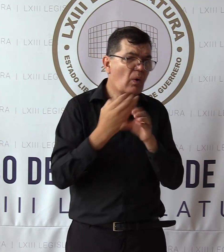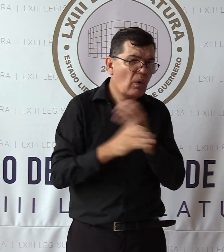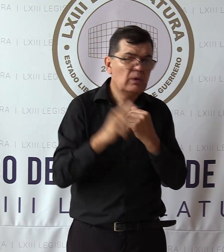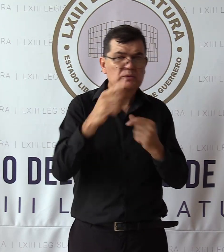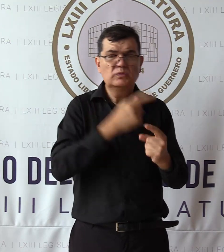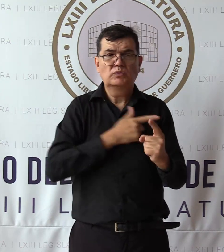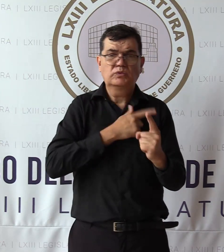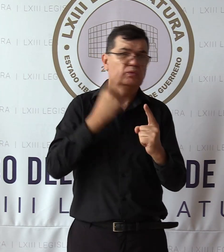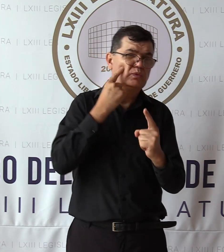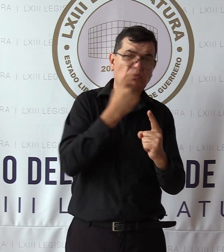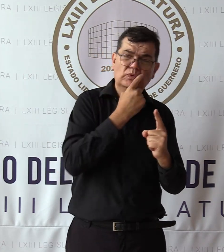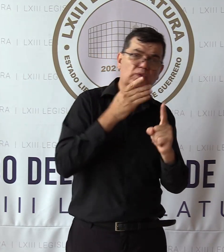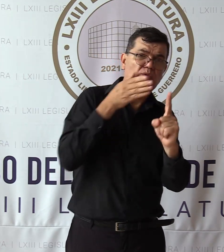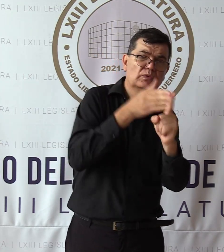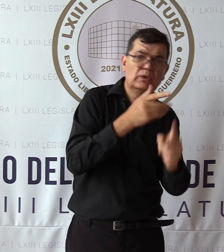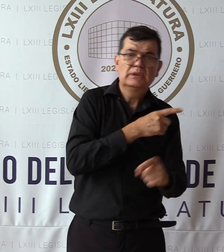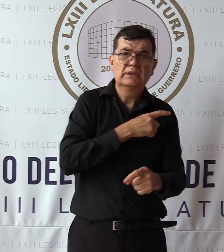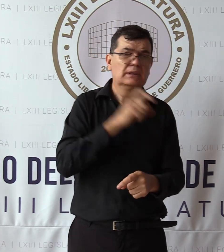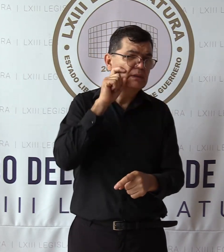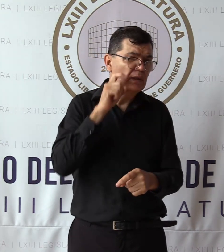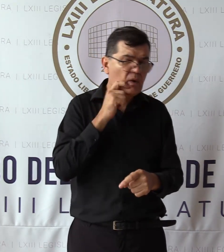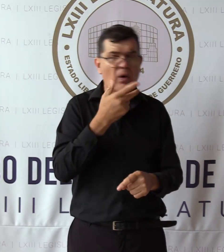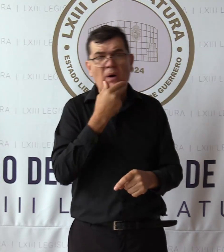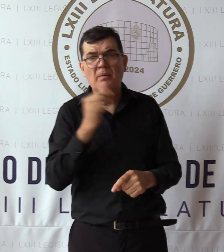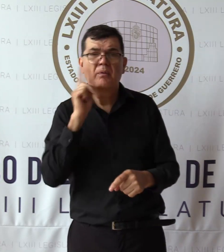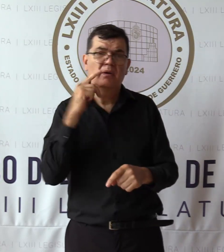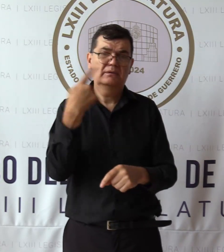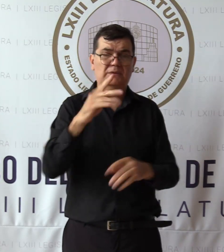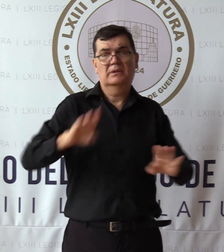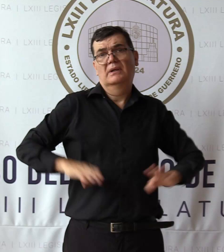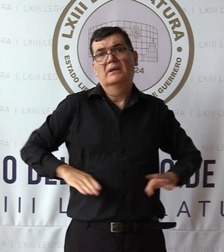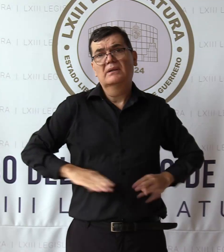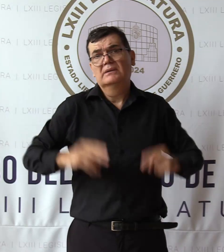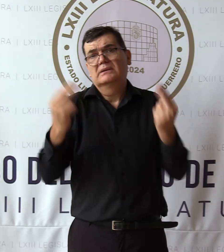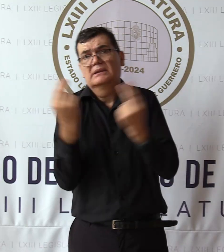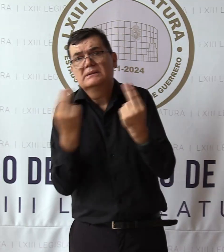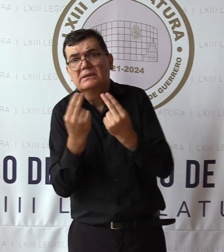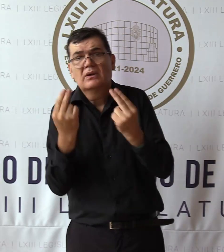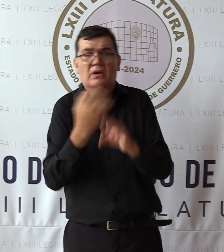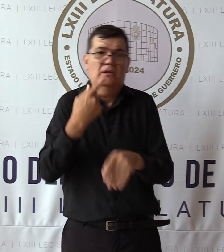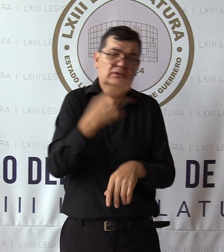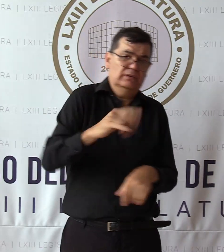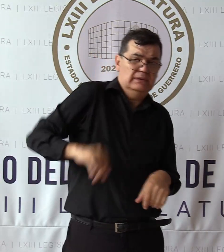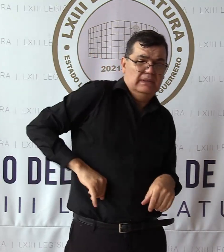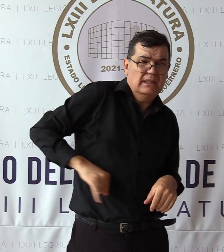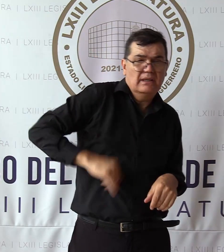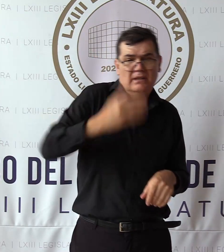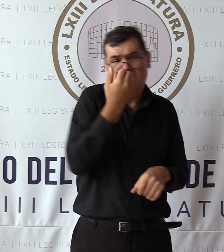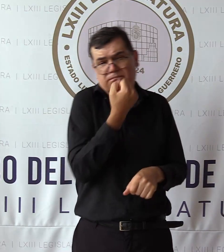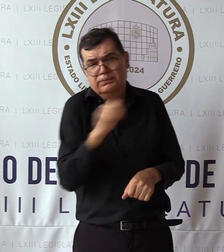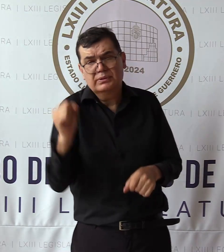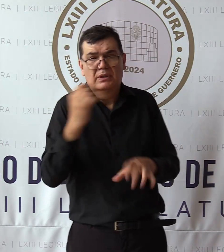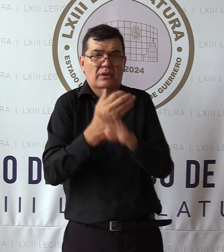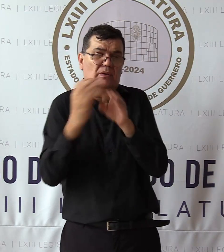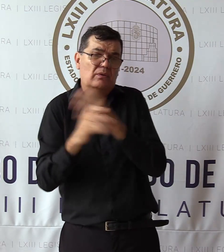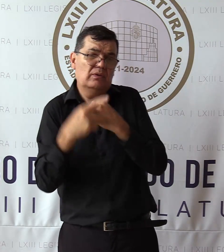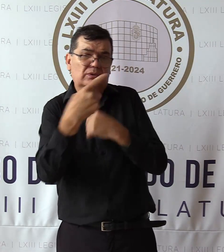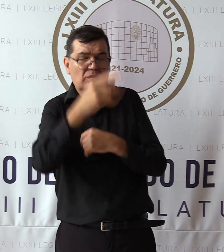de género, así como por sus características, necesidades, intereses, habilidades, estilos de aprendizaje,